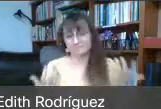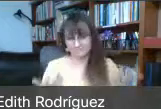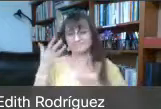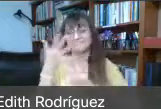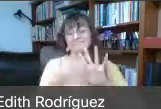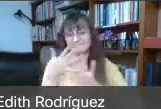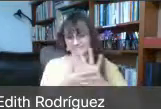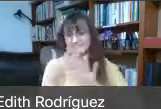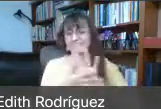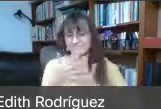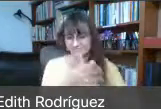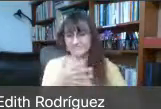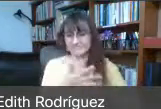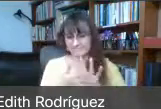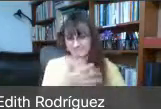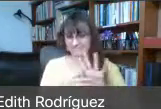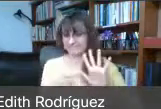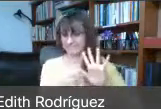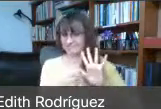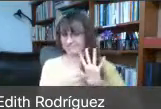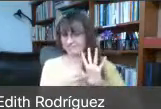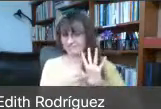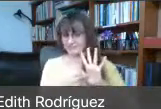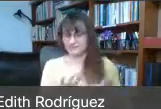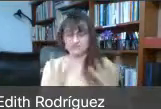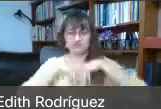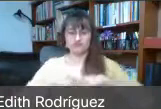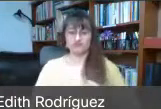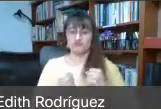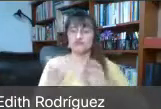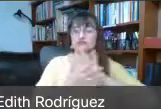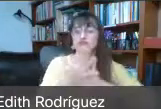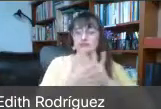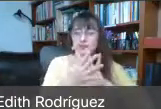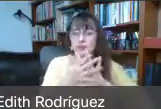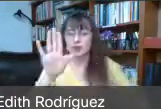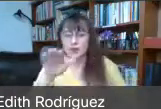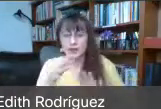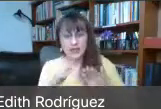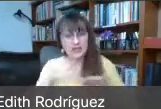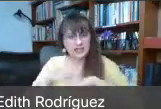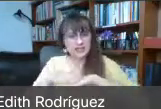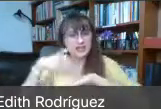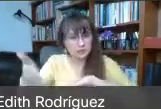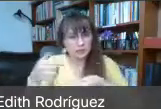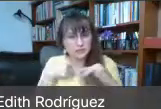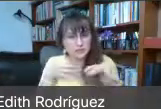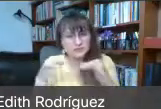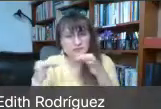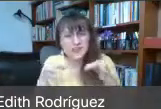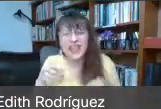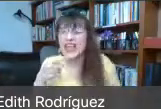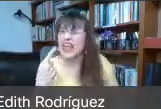se ha determinado que la lengua de la comunidad sorda, la comunidad sorda, es la lengua de señas colombiana.